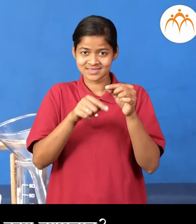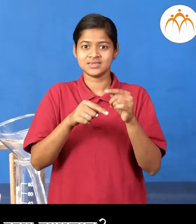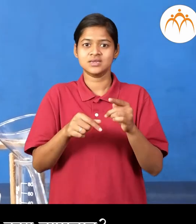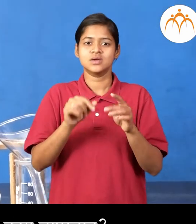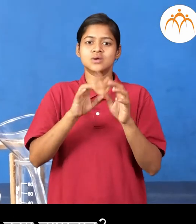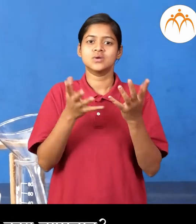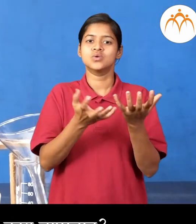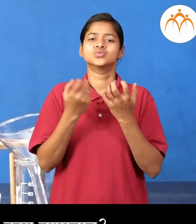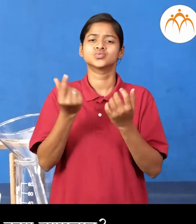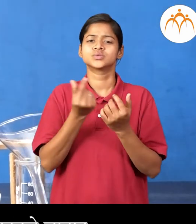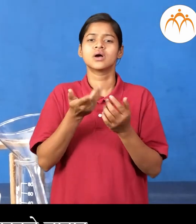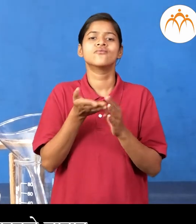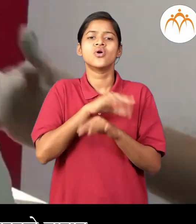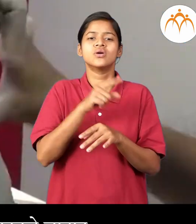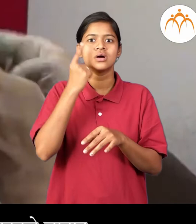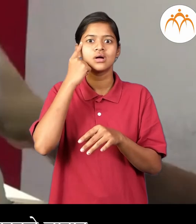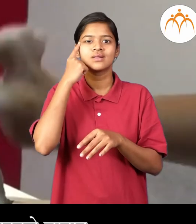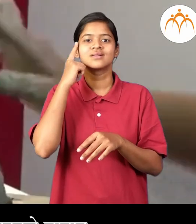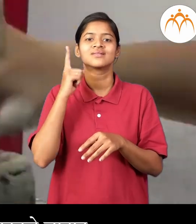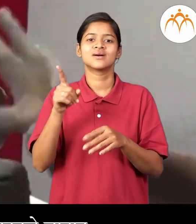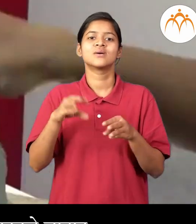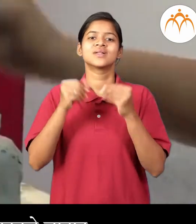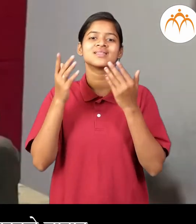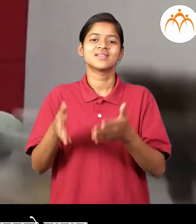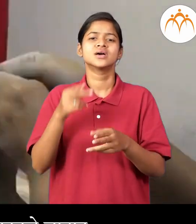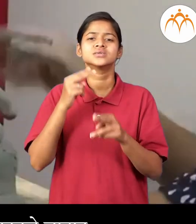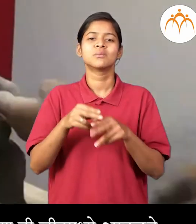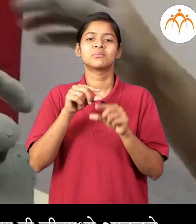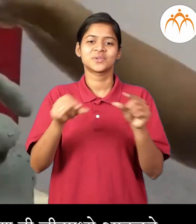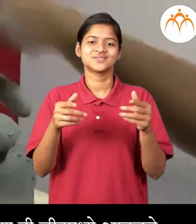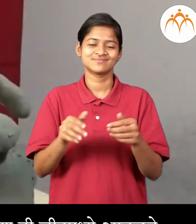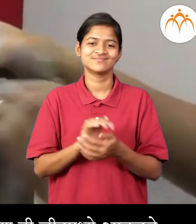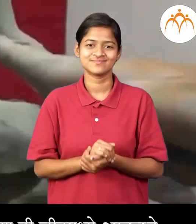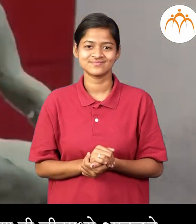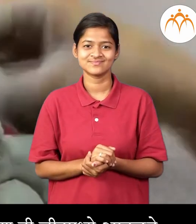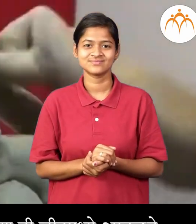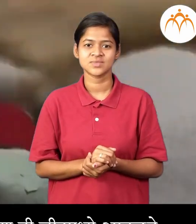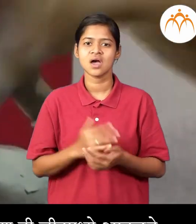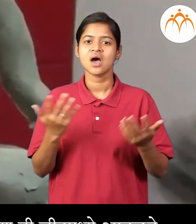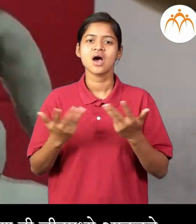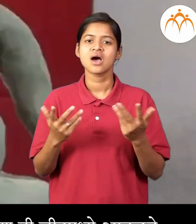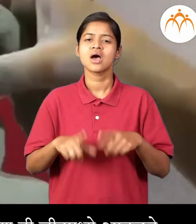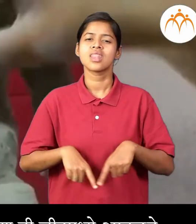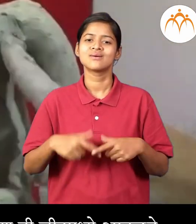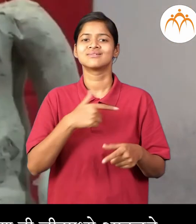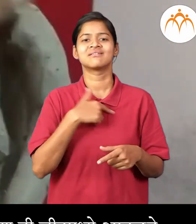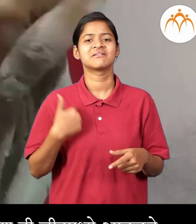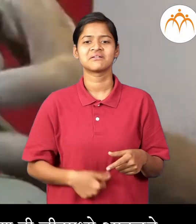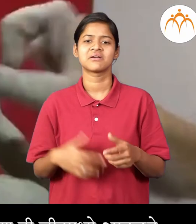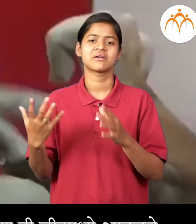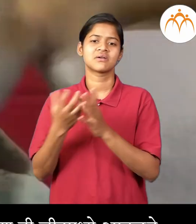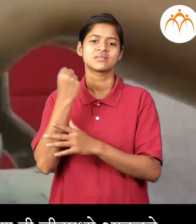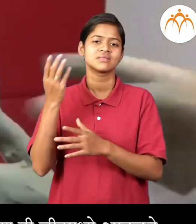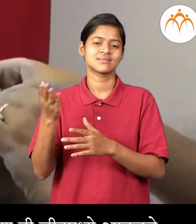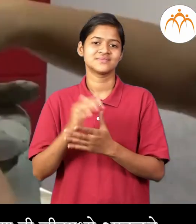वापरतात। हे सगे चीनी मृदेनी बनवले जातात। हीला चीनी मृदा असम्हंटात। कारंटी चीन मधे